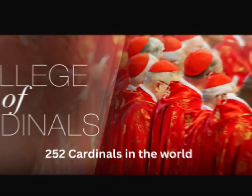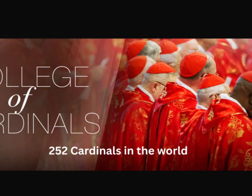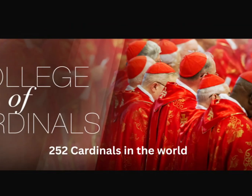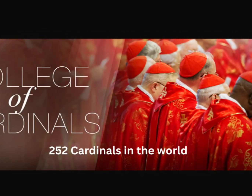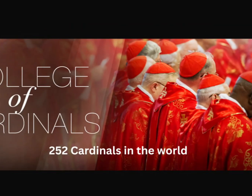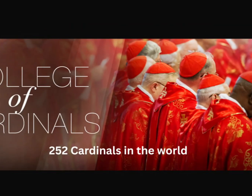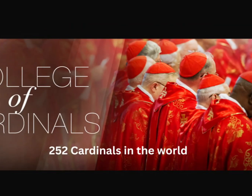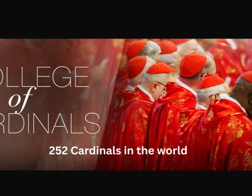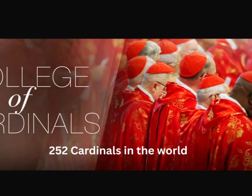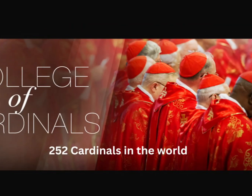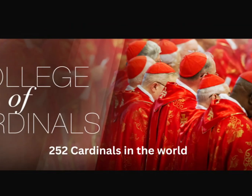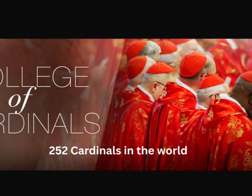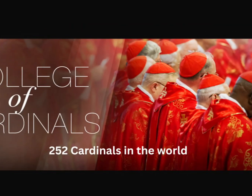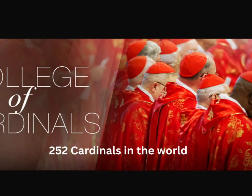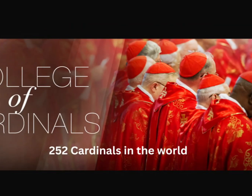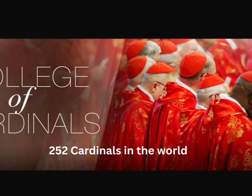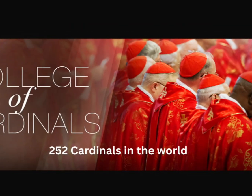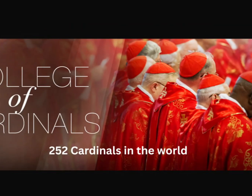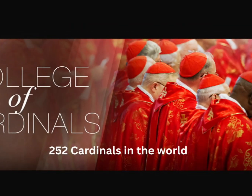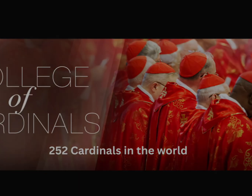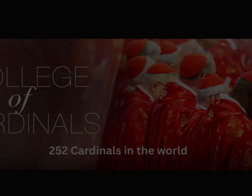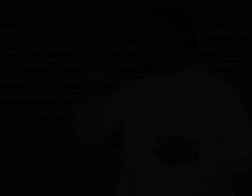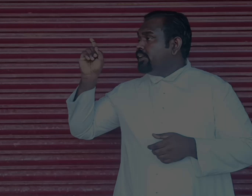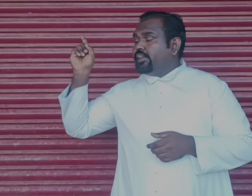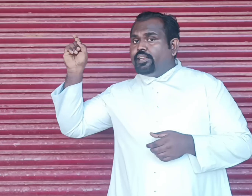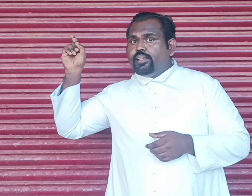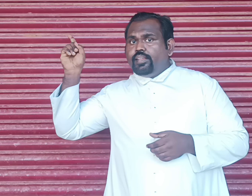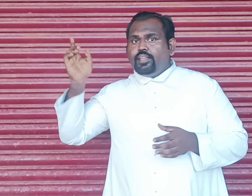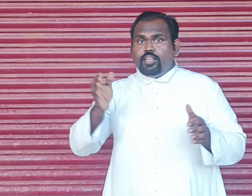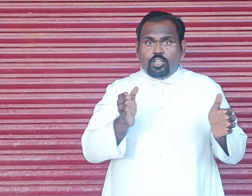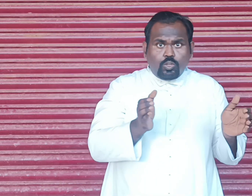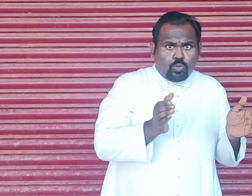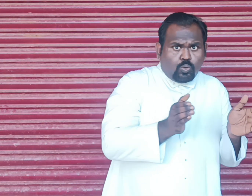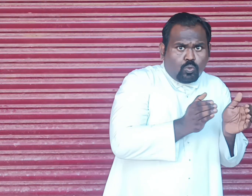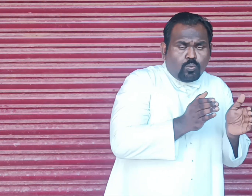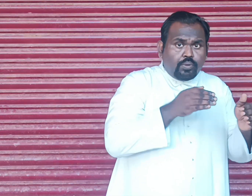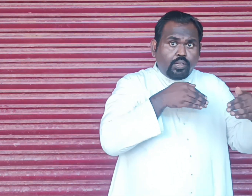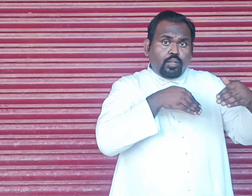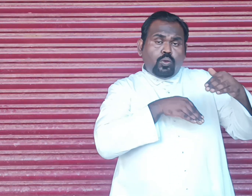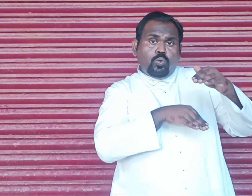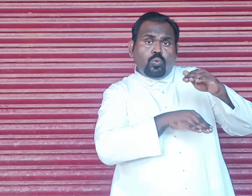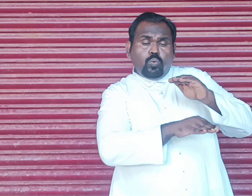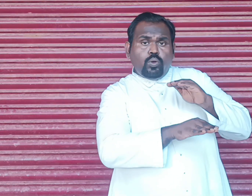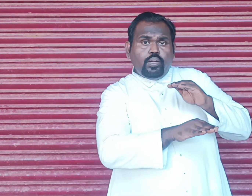അവരറിയപ്പെടുന്നത് കോളേജ് ഓഫ് കാർഡിനൽസ് എന്നാണ്. ഈ ഗ്രൂപ്പിൽ നിന്നും